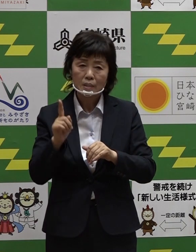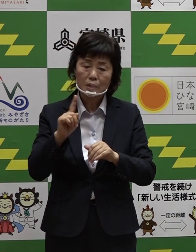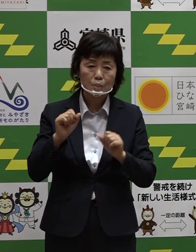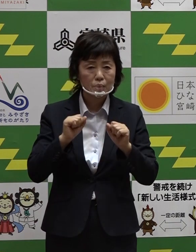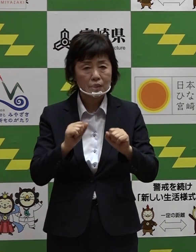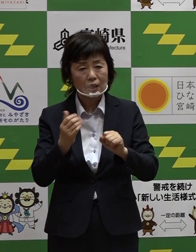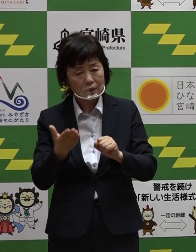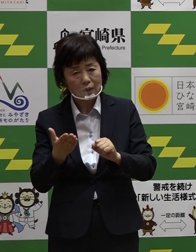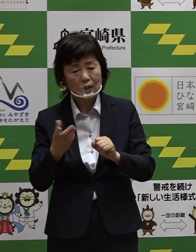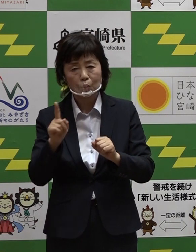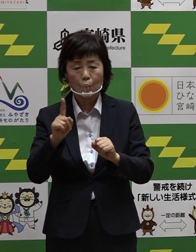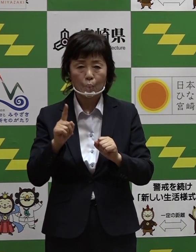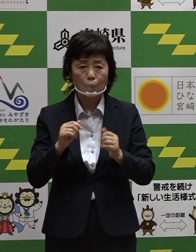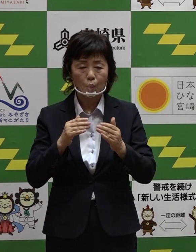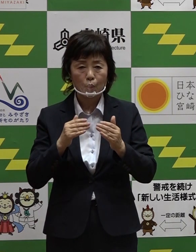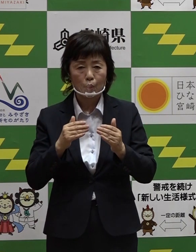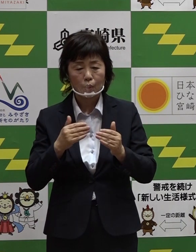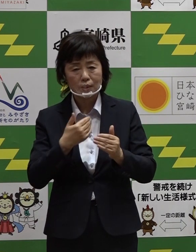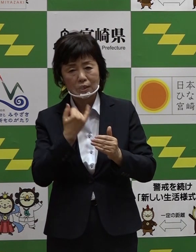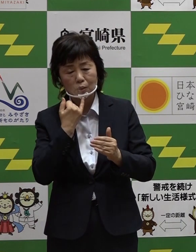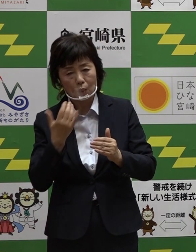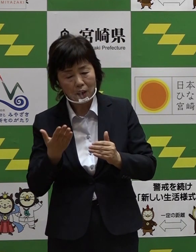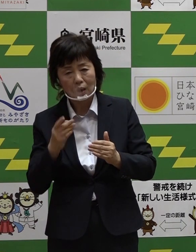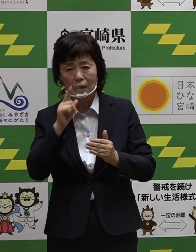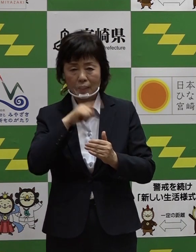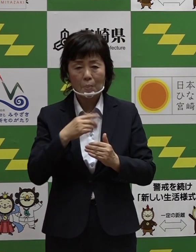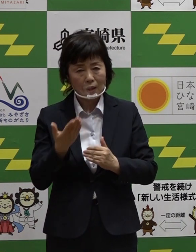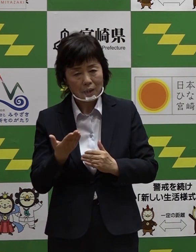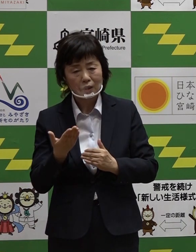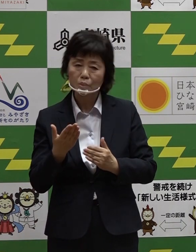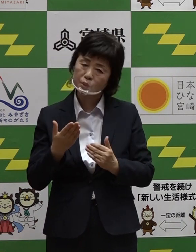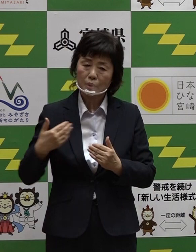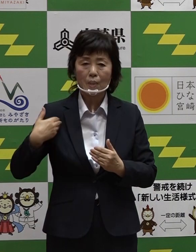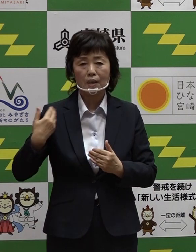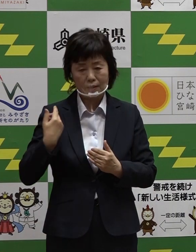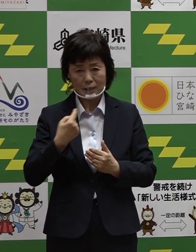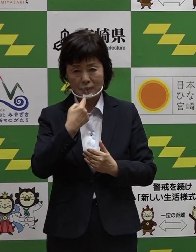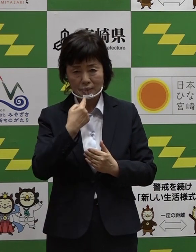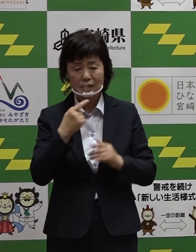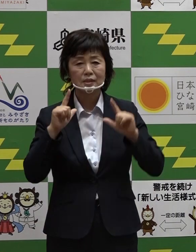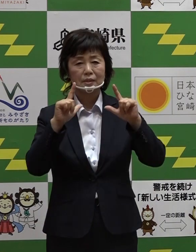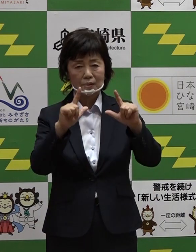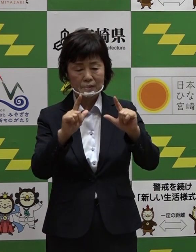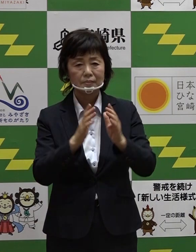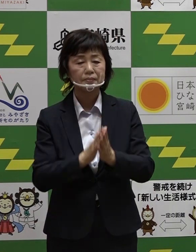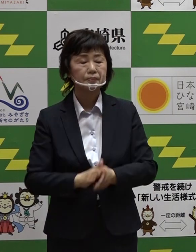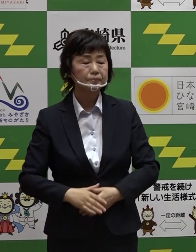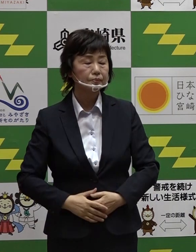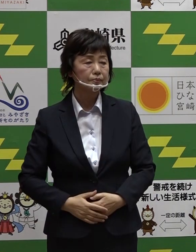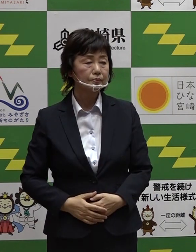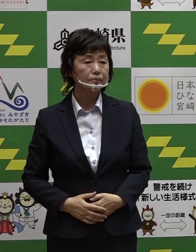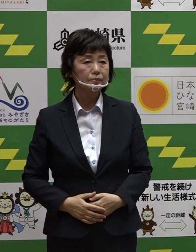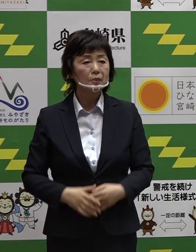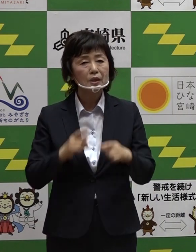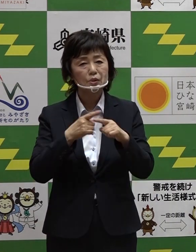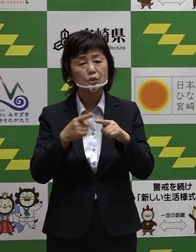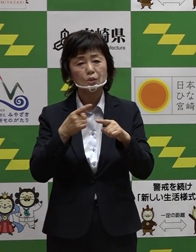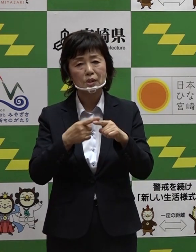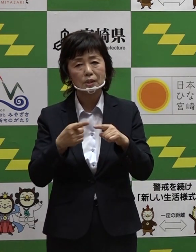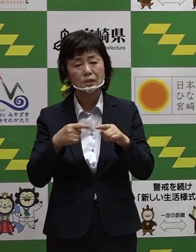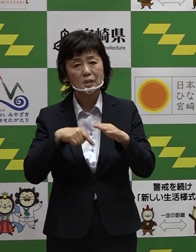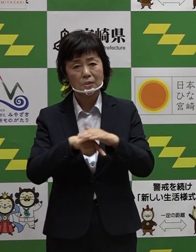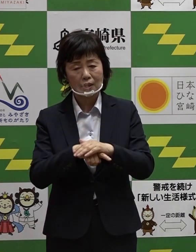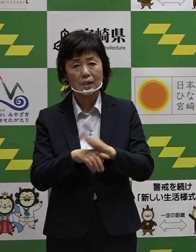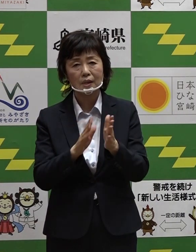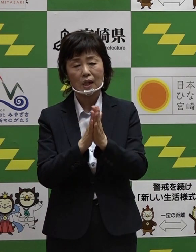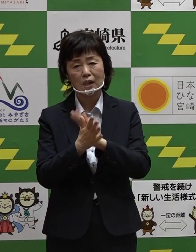ていいか、どこまでやっていいか、逆に言うと何がいけないのかっていうところをちょっと説明してもらっていいですか。 はい、徐々にというのは県